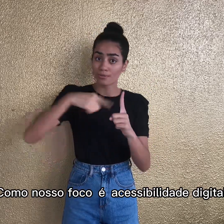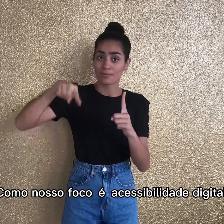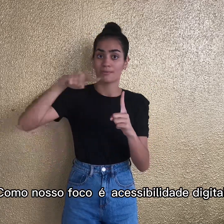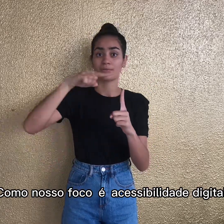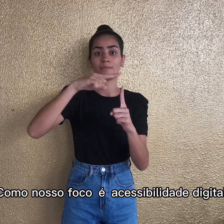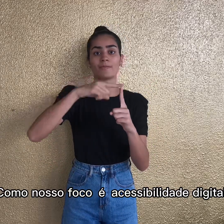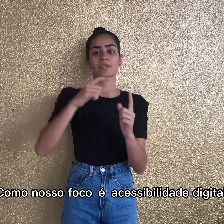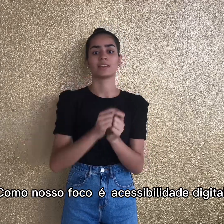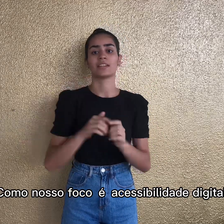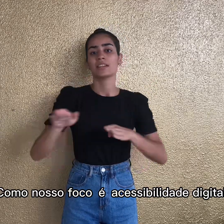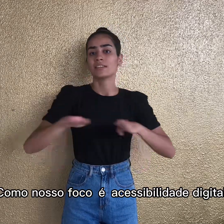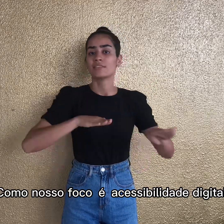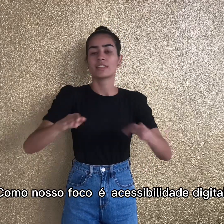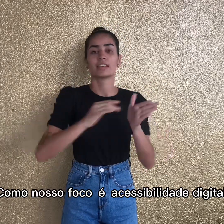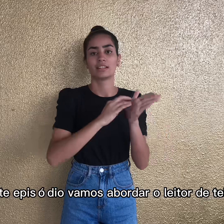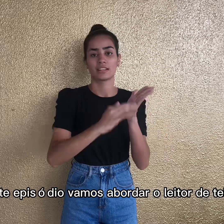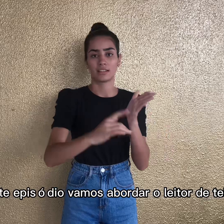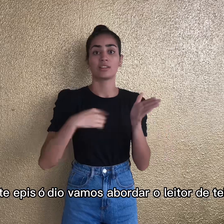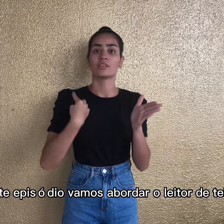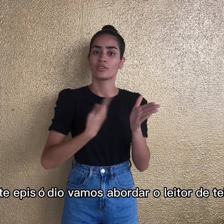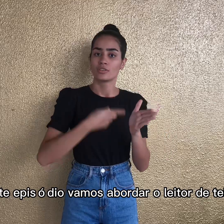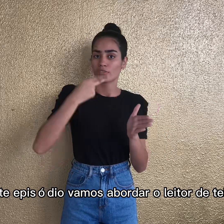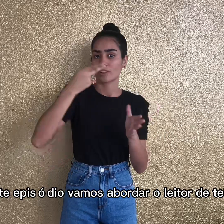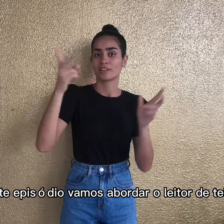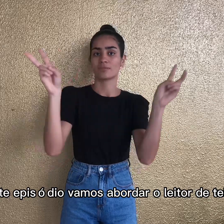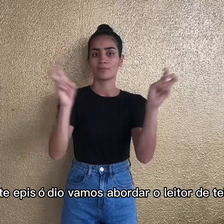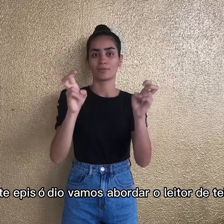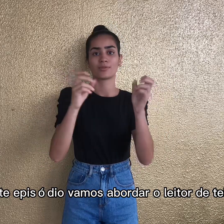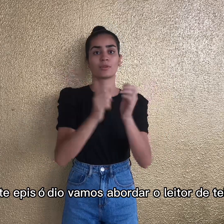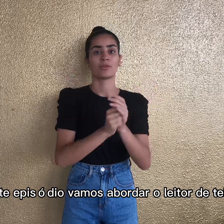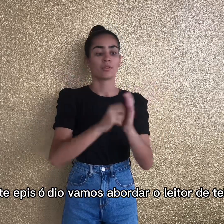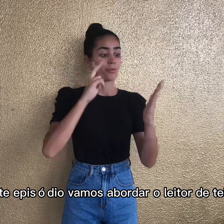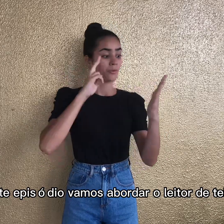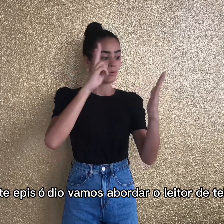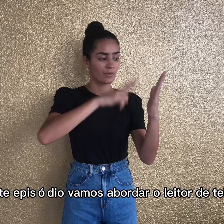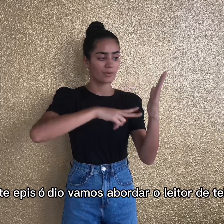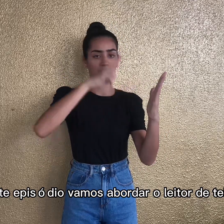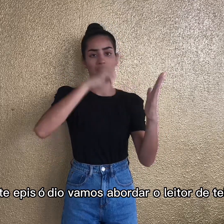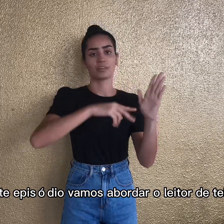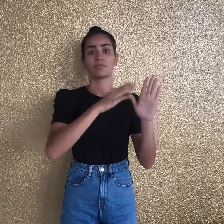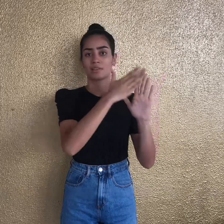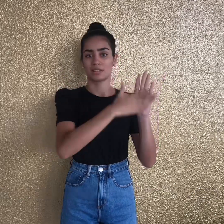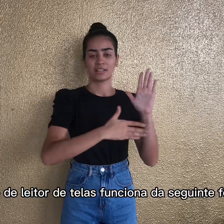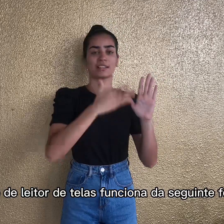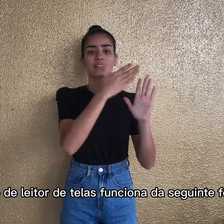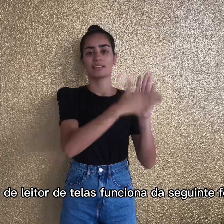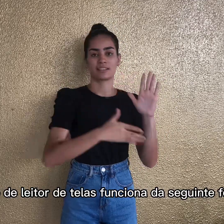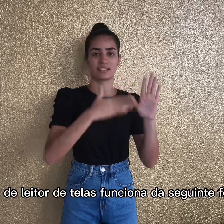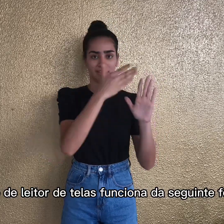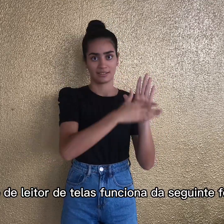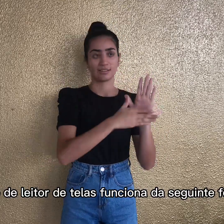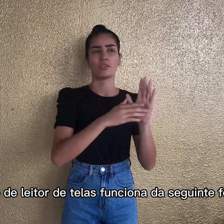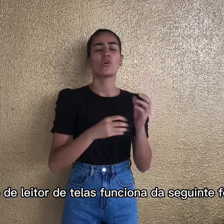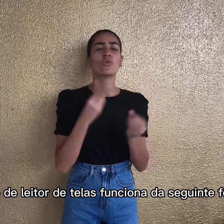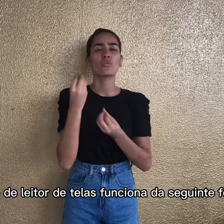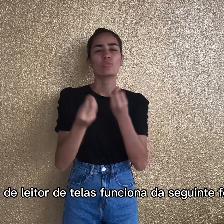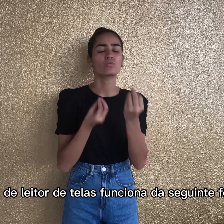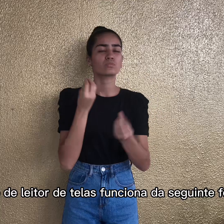a acessibilidade digital, neste episódio vamos abordar o leitor de telas. O uso de leitor de telas funciona da